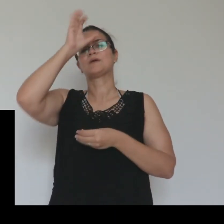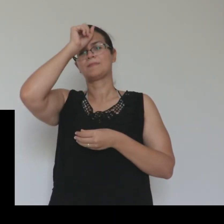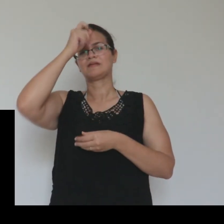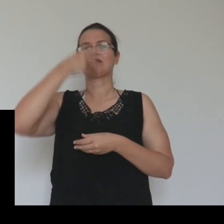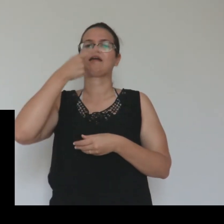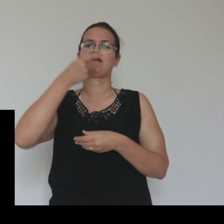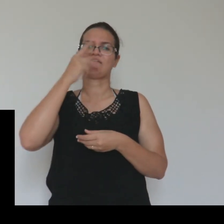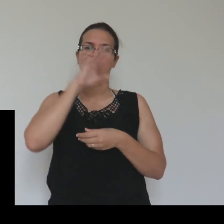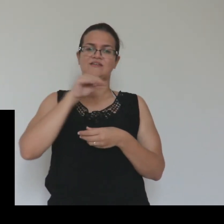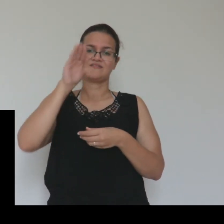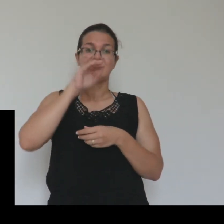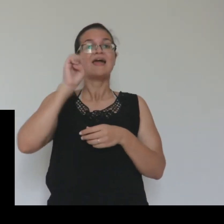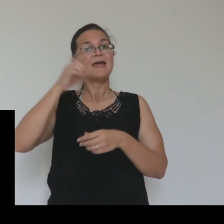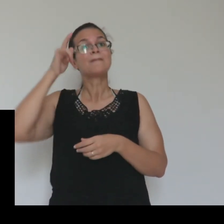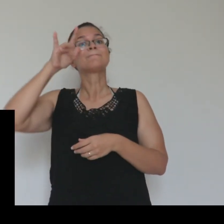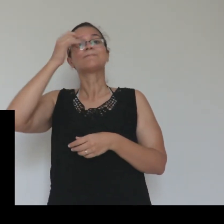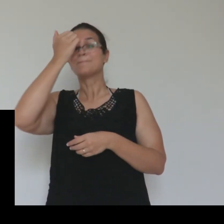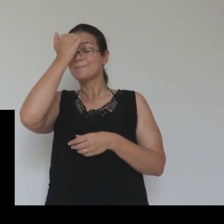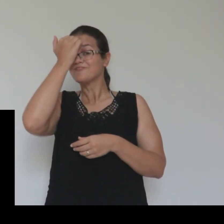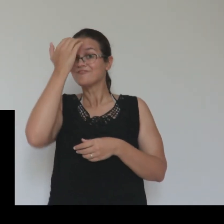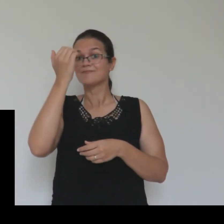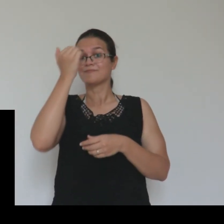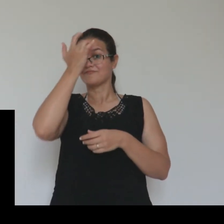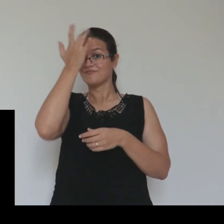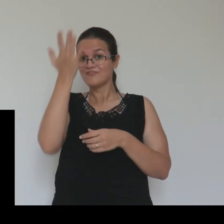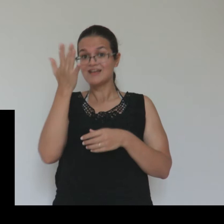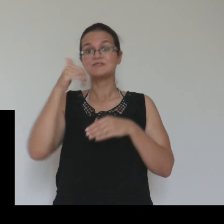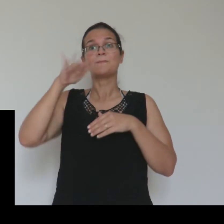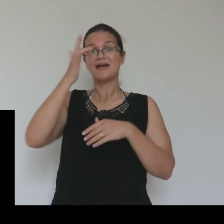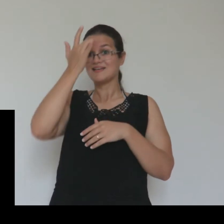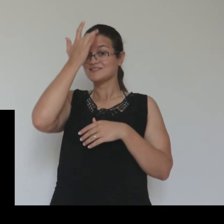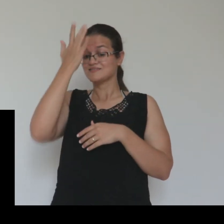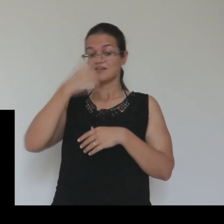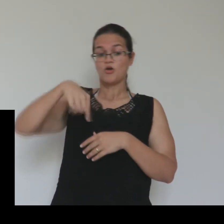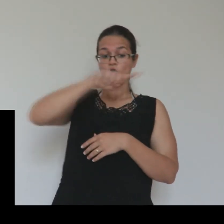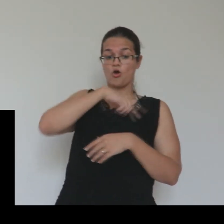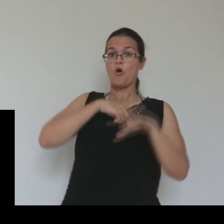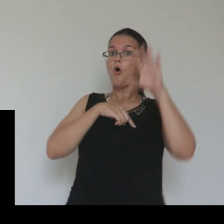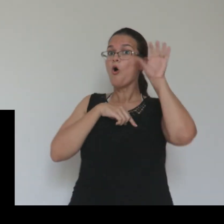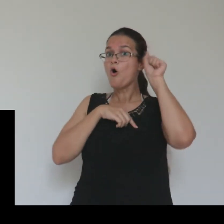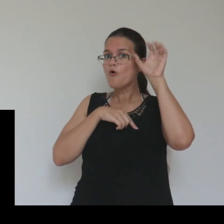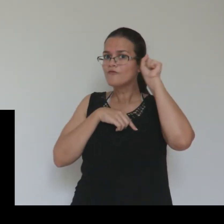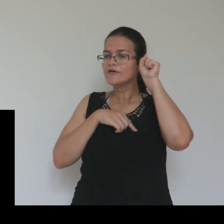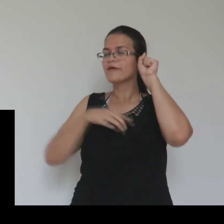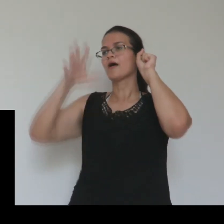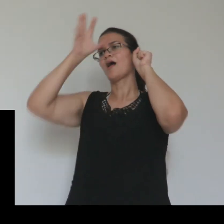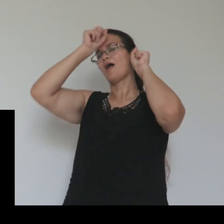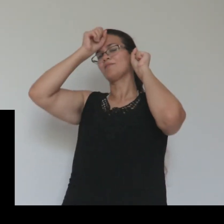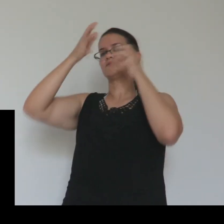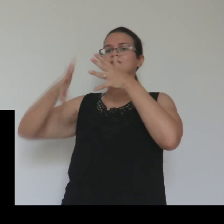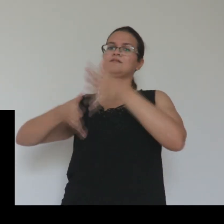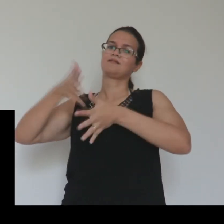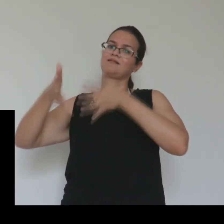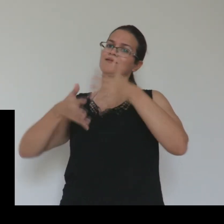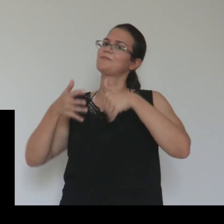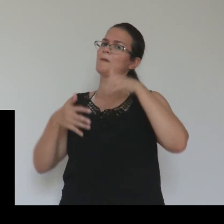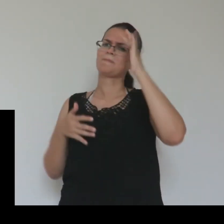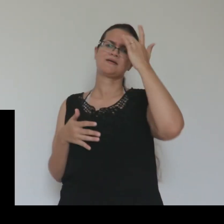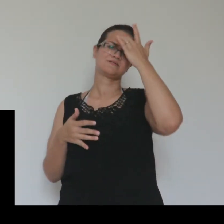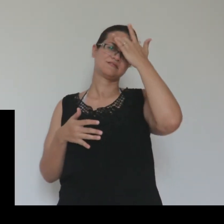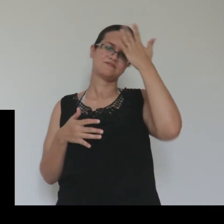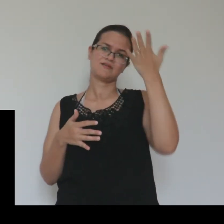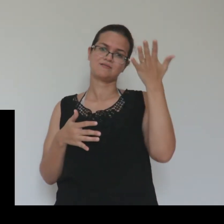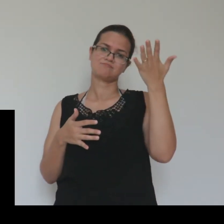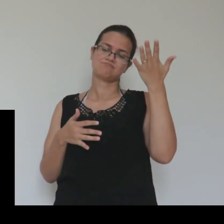nós ouvintes, aprendermos a língua de sinais. É muito mais fácil para a gente. Então é nós